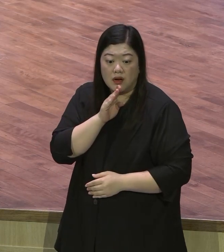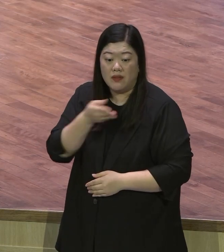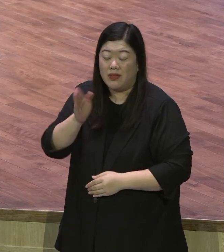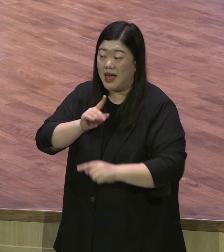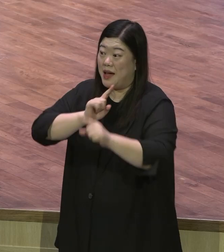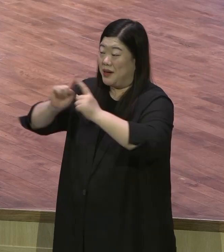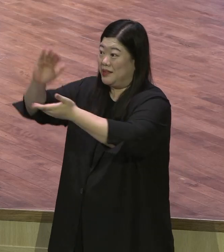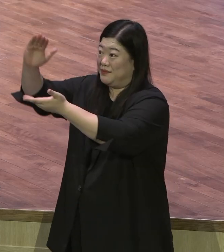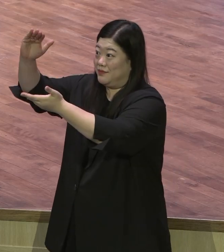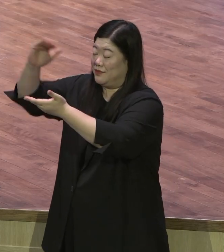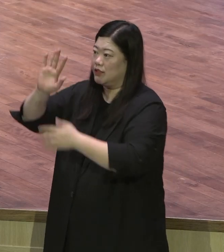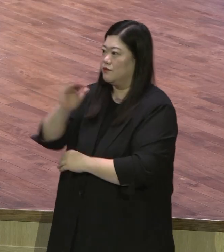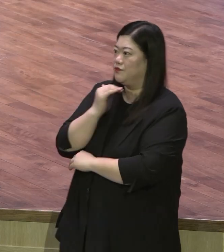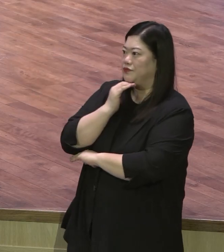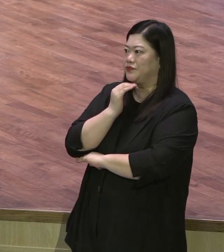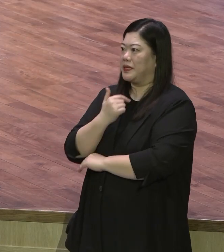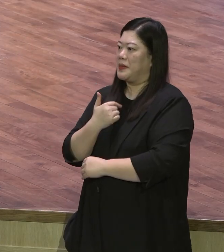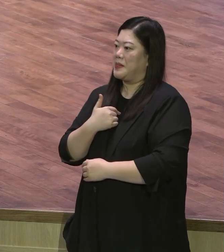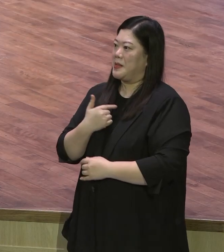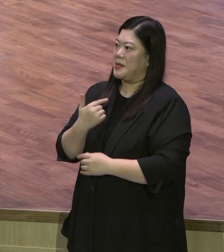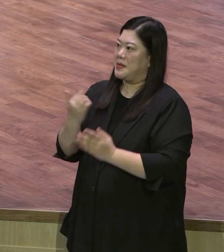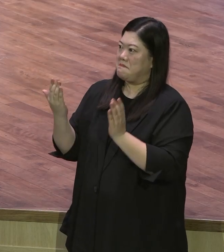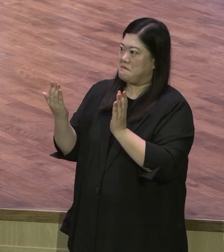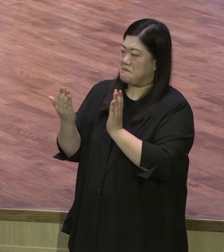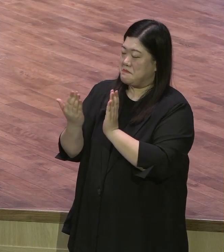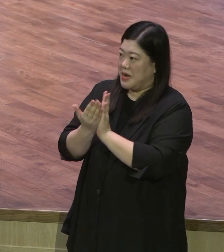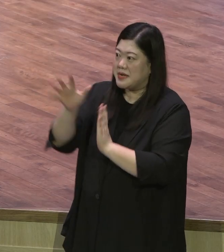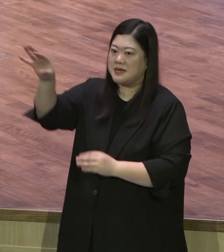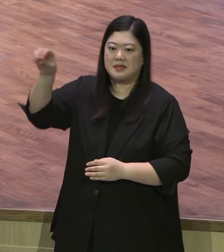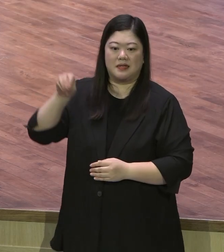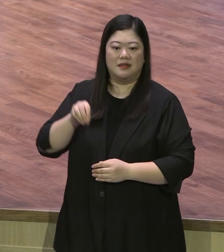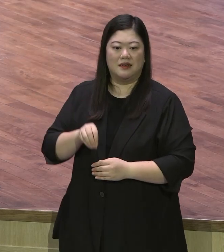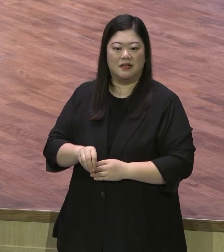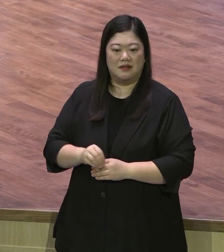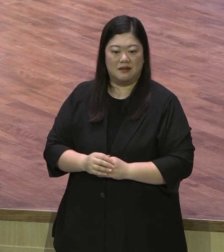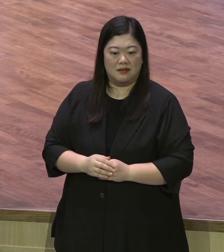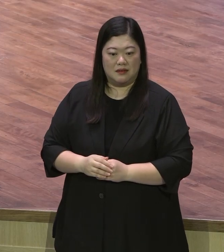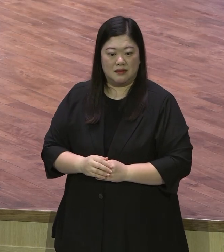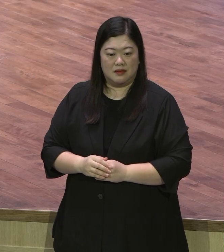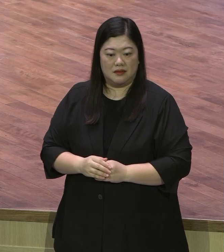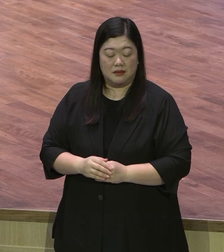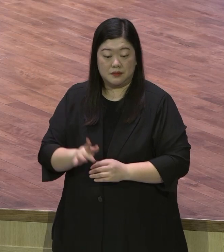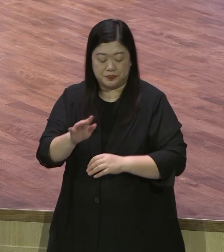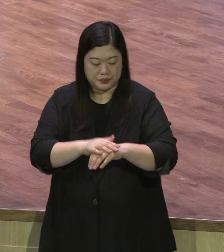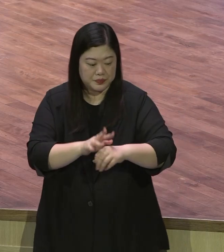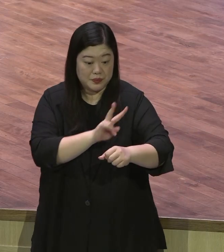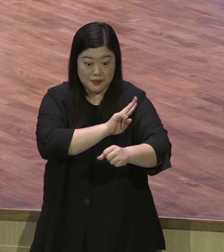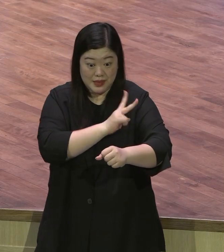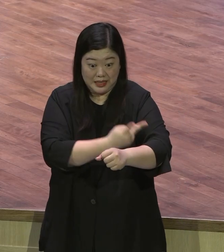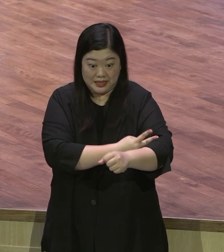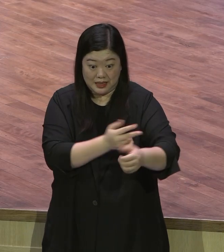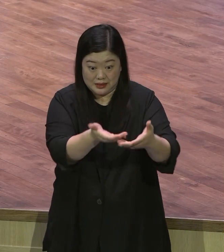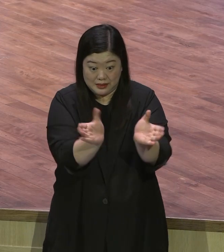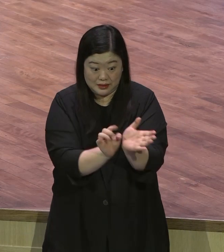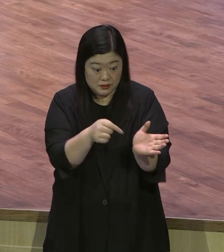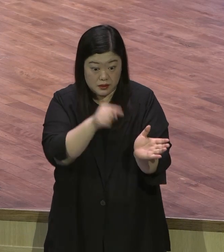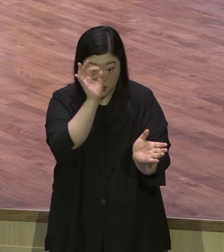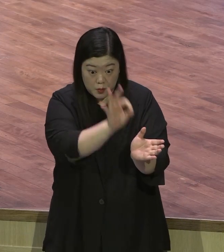위해서 말씀을 가감하죠. 이단의 특징이 뭐예요? 이단들의 특징은 바로 말씀을 가감하는